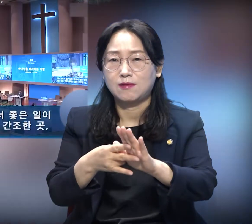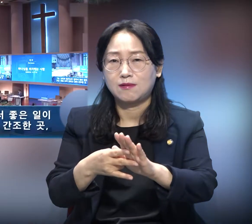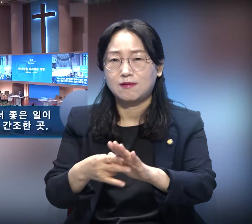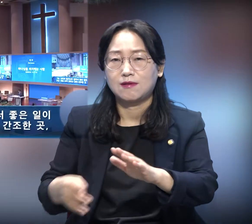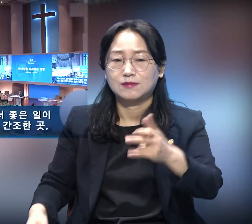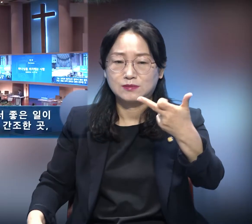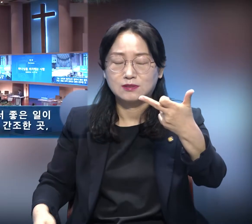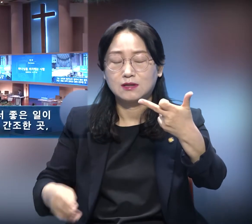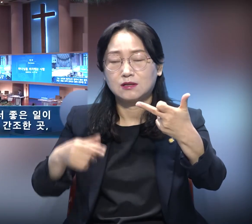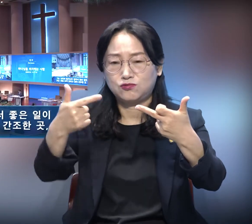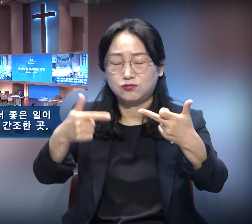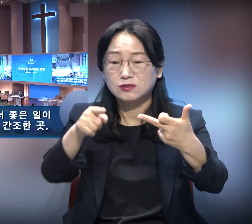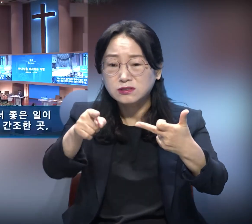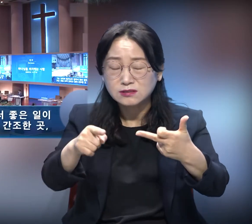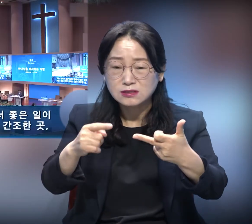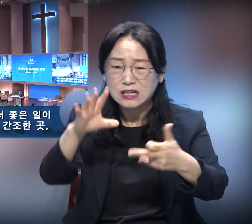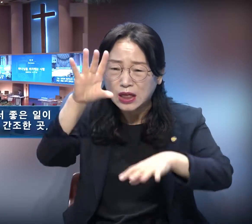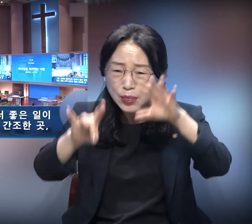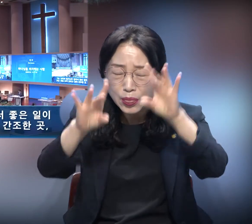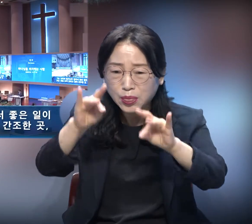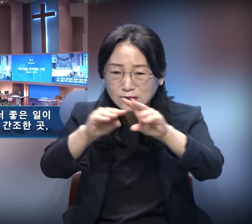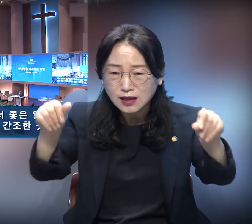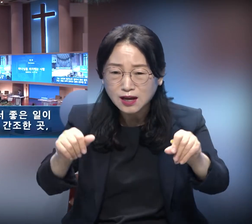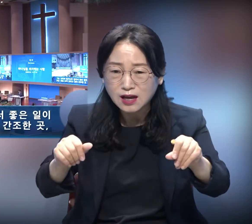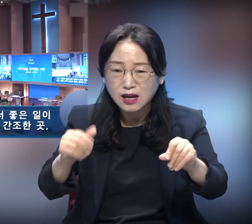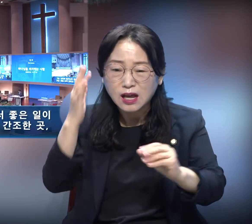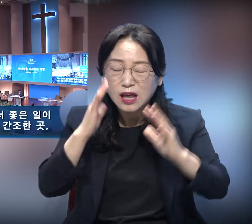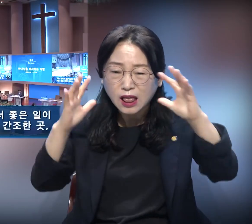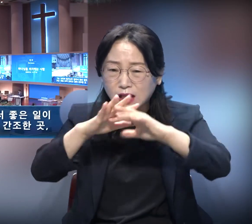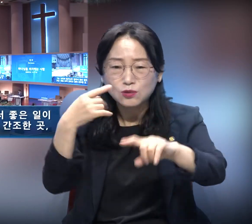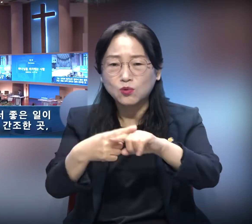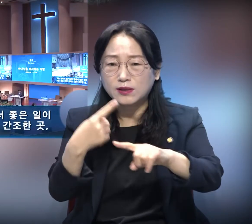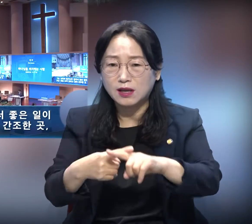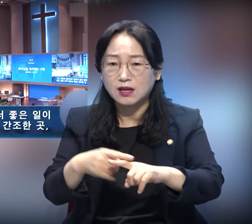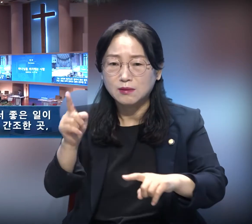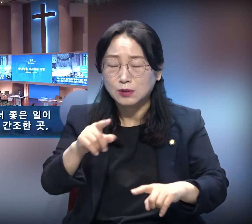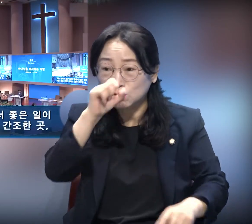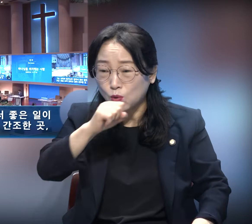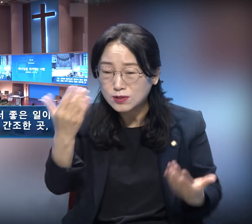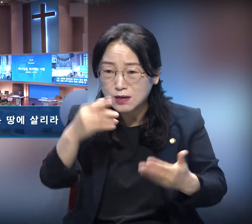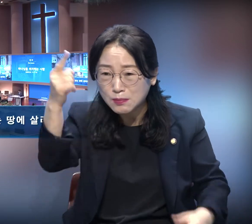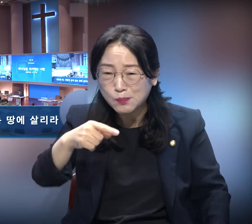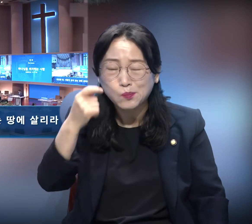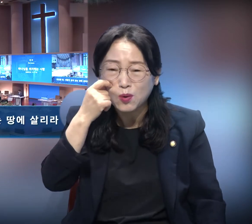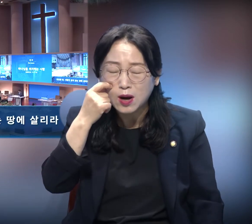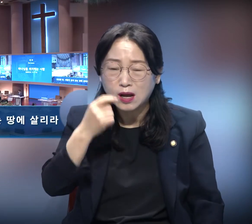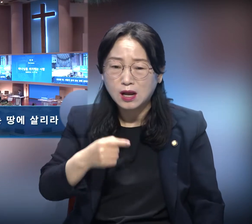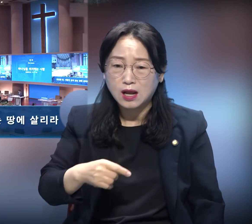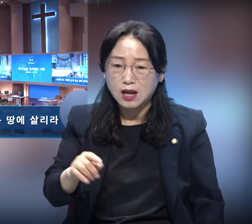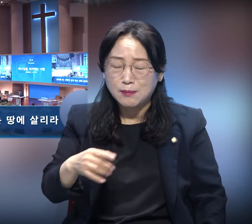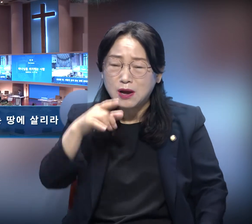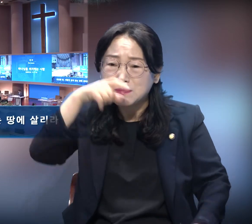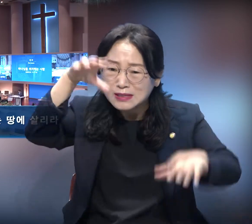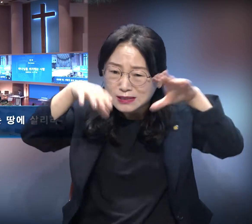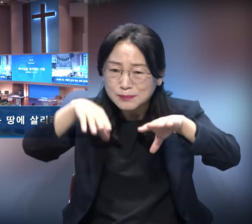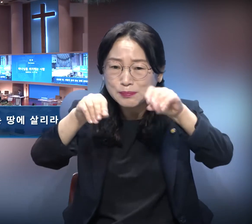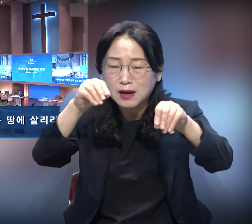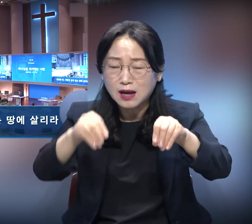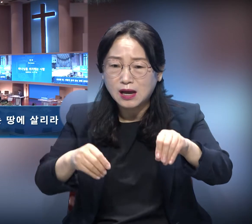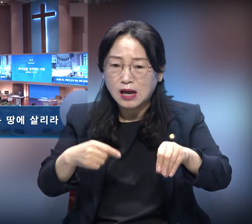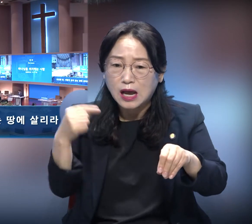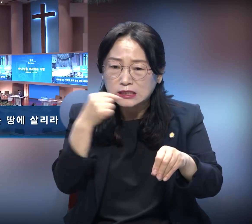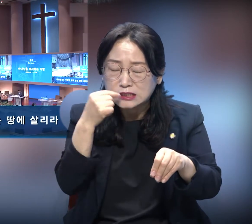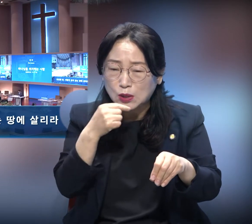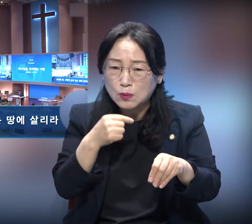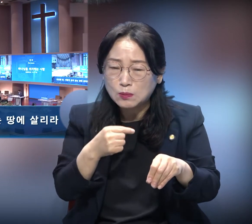그는 사막의 떨기나무 같아서 좋은 일이 오는 것을 보지 못하고 광야의 간조한 땅, 건건한 땅, 사람이 살지 않은